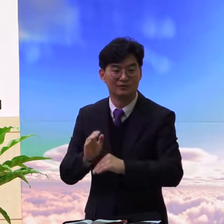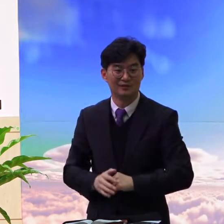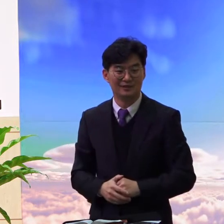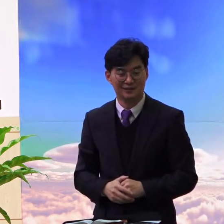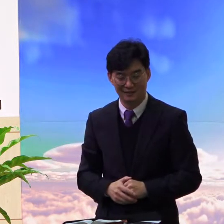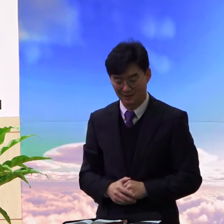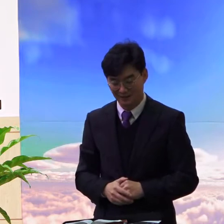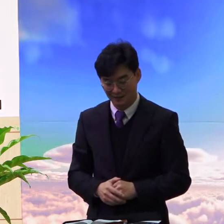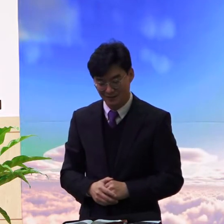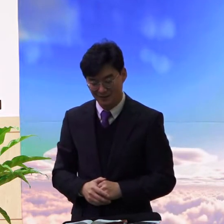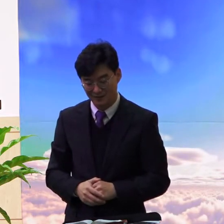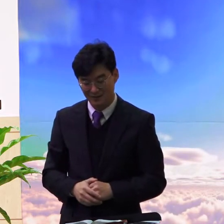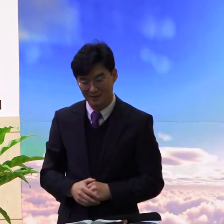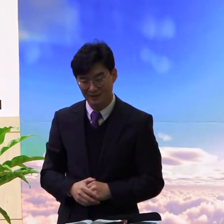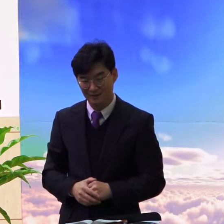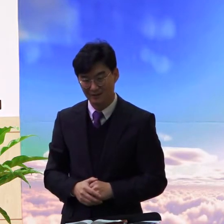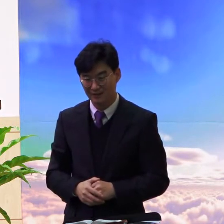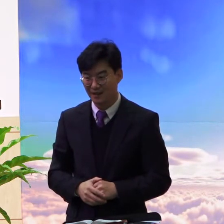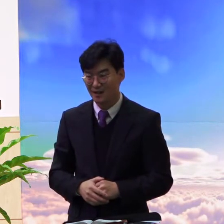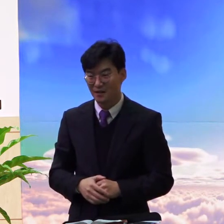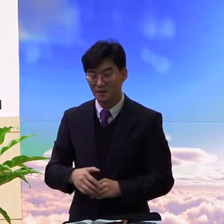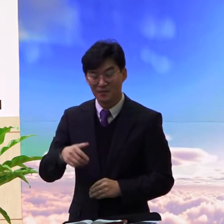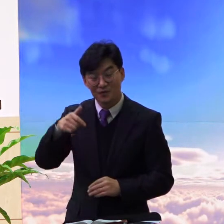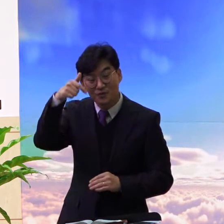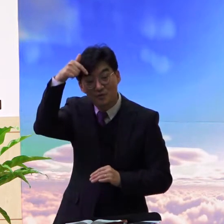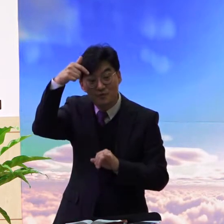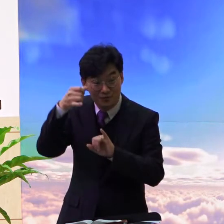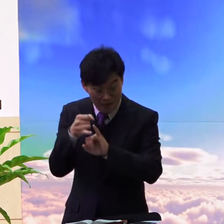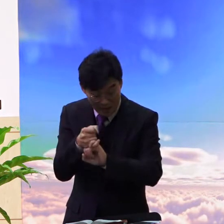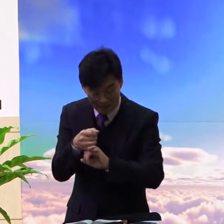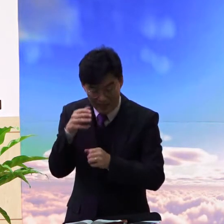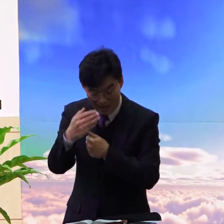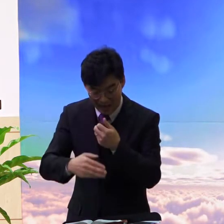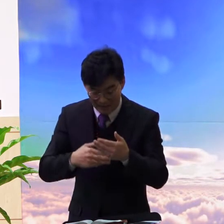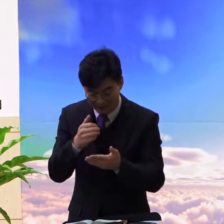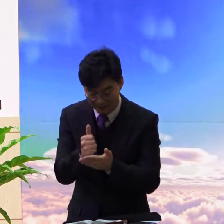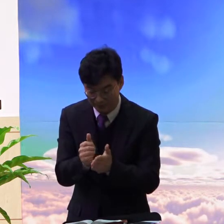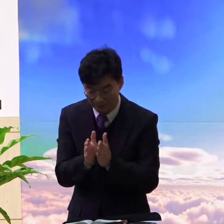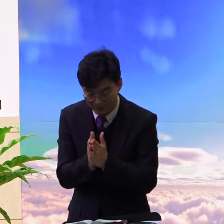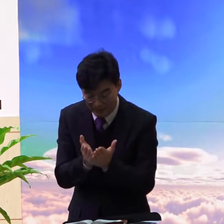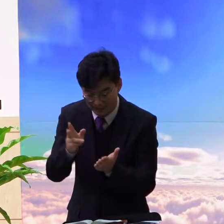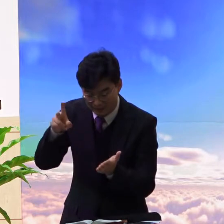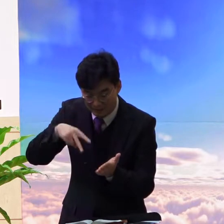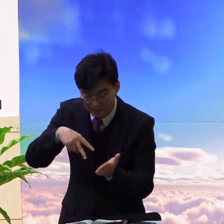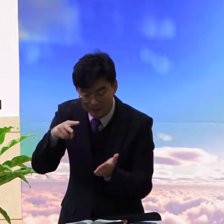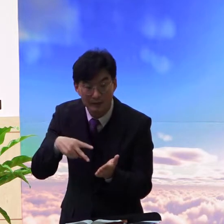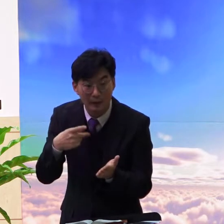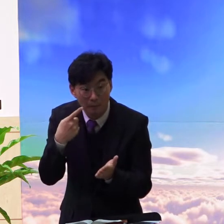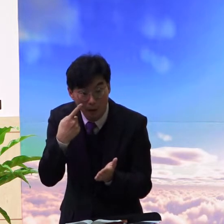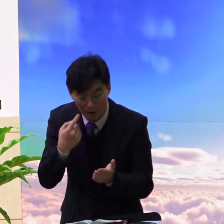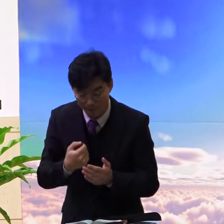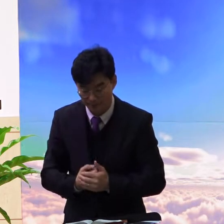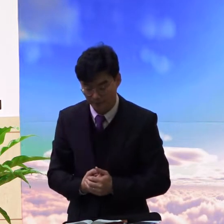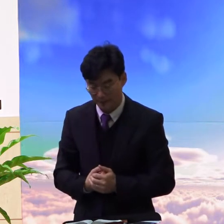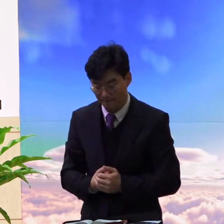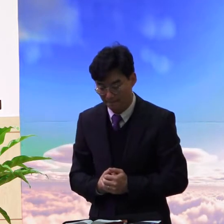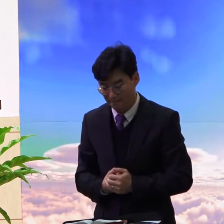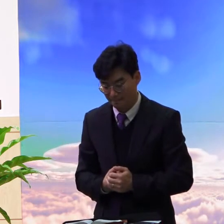구약 성경을 이방인들도 다 읽을 수 있도록 헬라어로 번역한 성경이 있는데 그것이 72년입니다. LXX라고 하는데